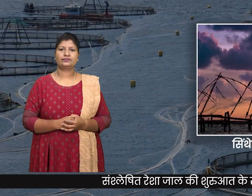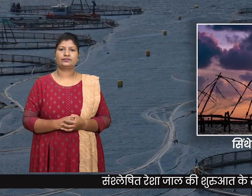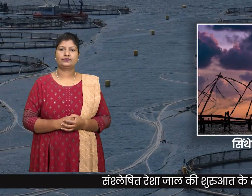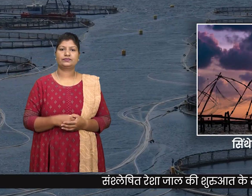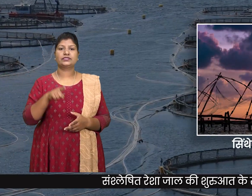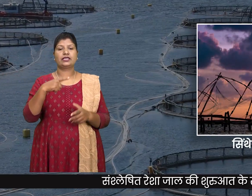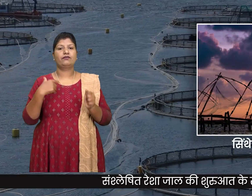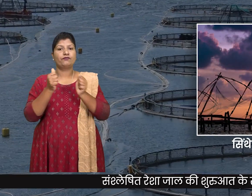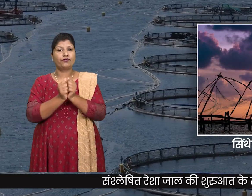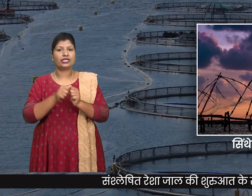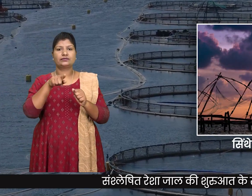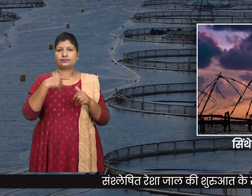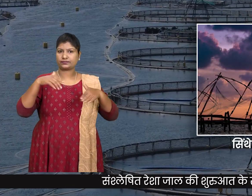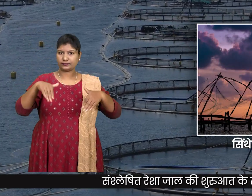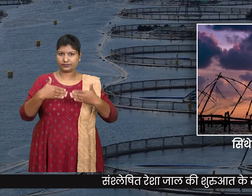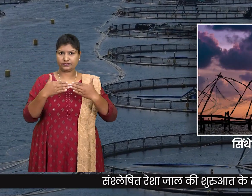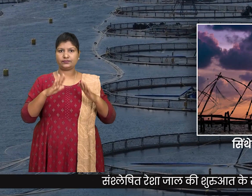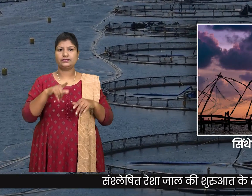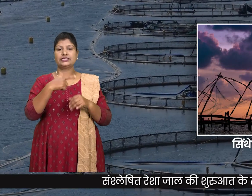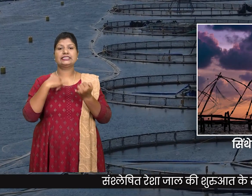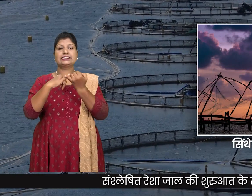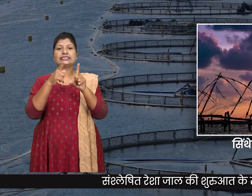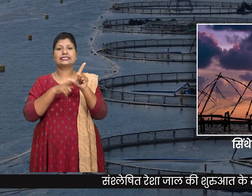संश्लेषित रेशा जाल की शुरुआत के साथ